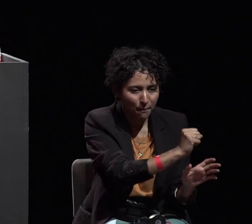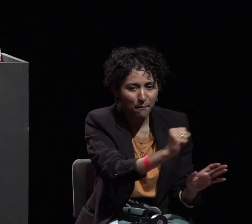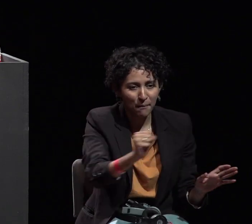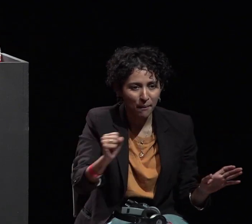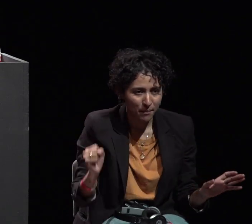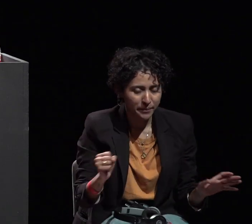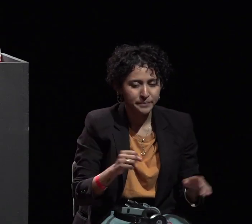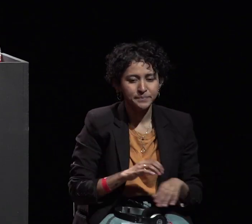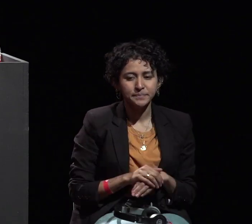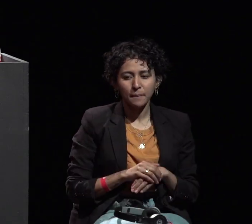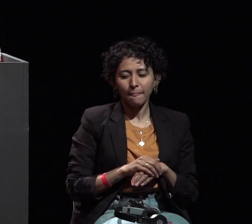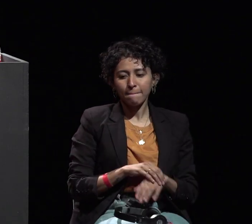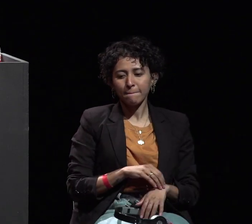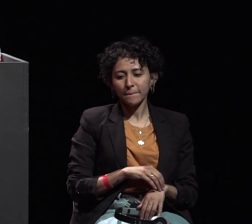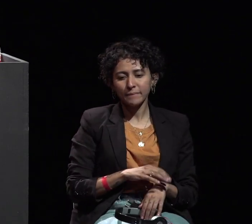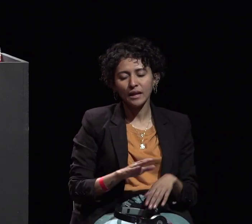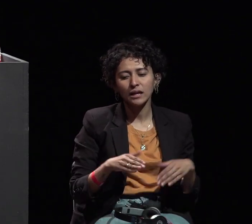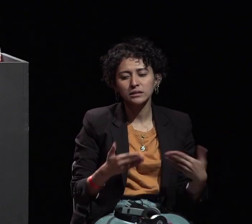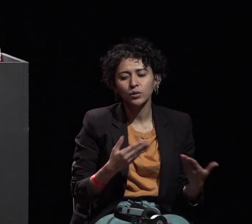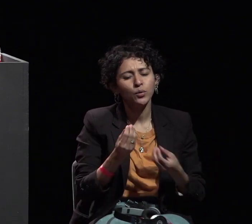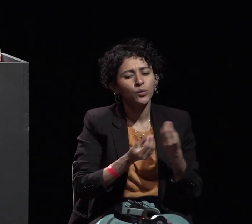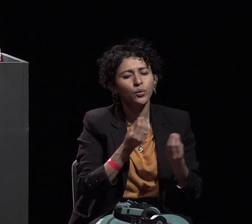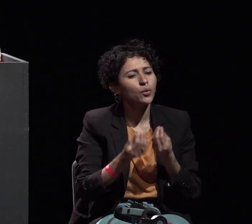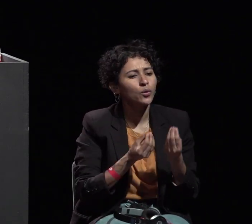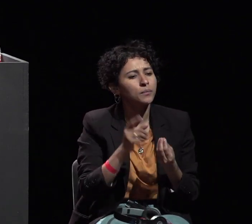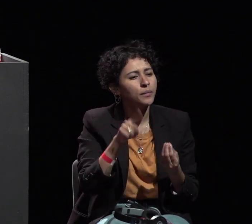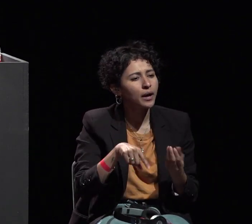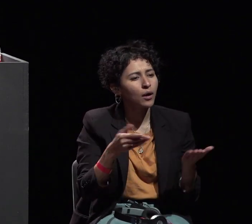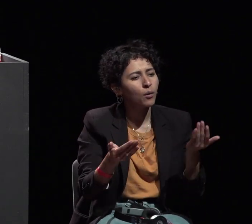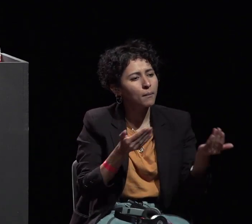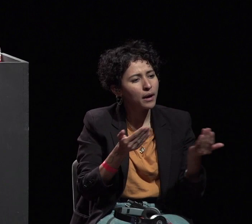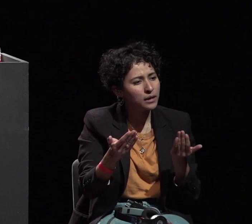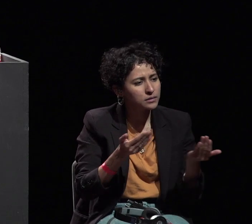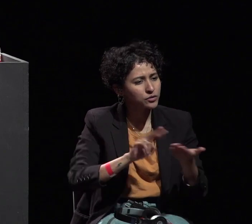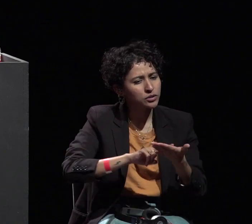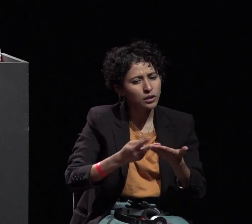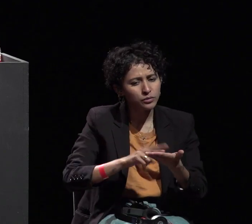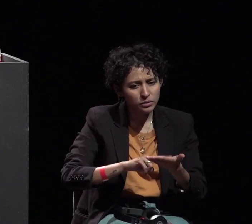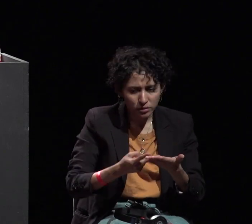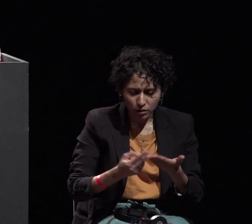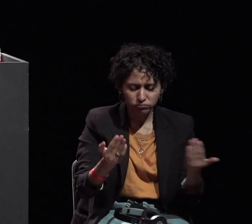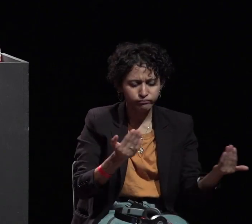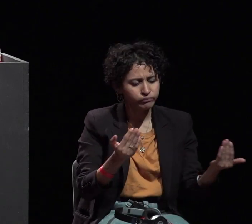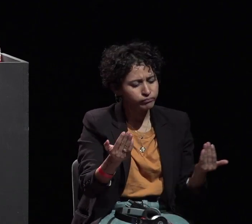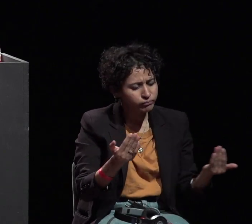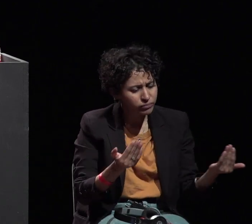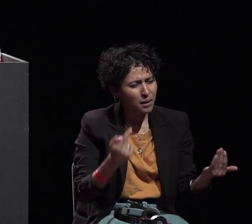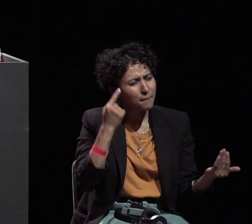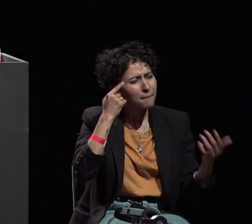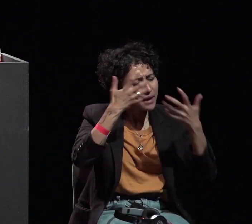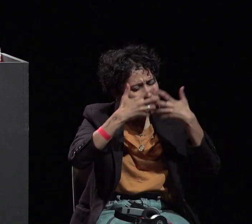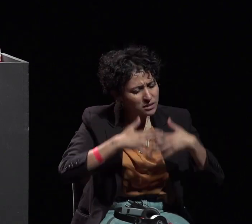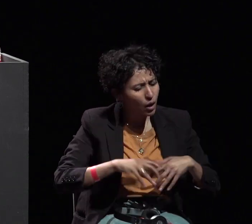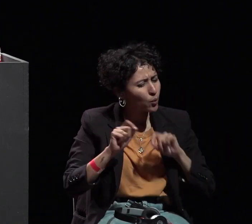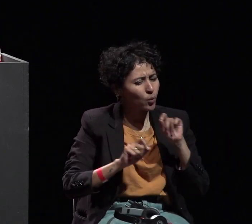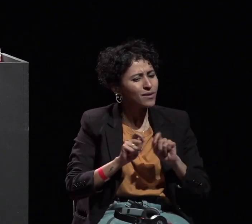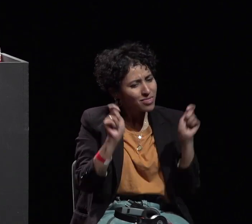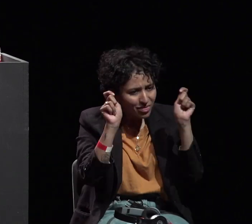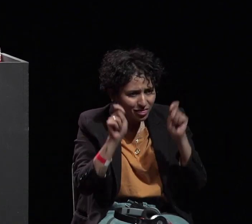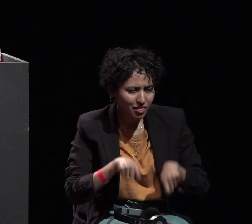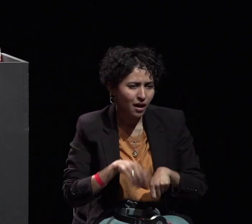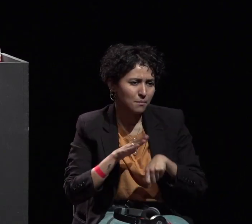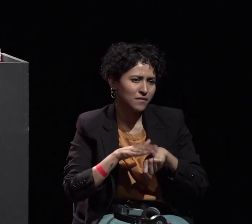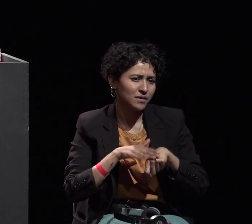imaginações etnográficas inventarem, a partir do trabalho de comparação e de tradução, esses conceitos, né, necessários para estipular o pensável e o tangível de